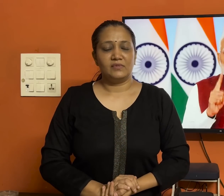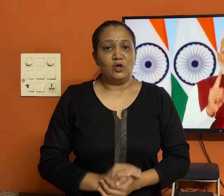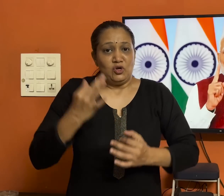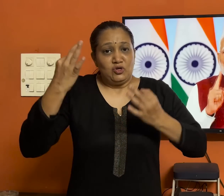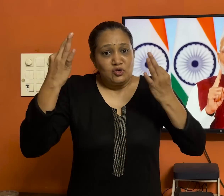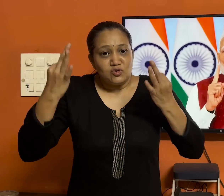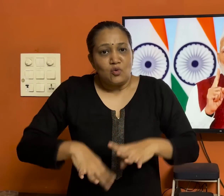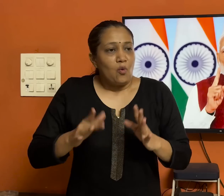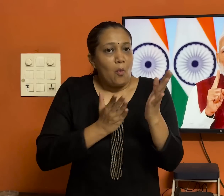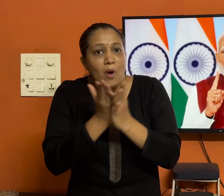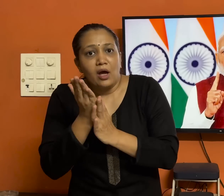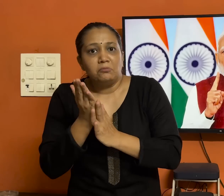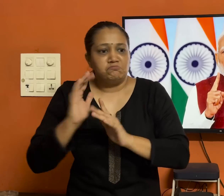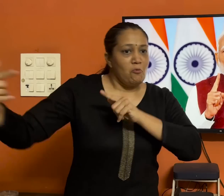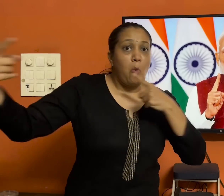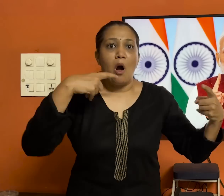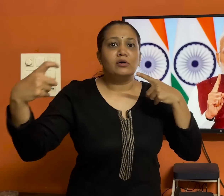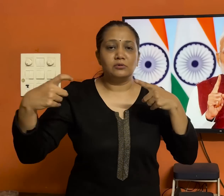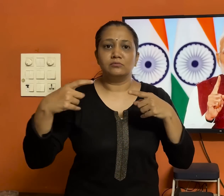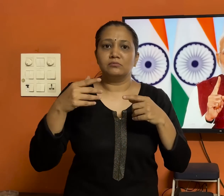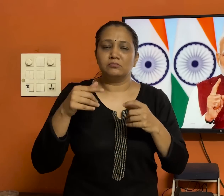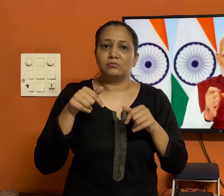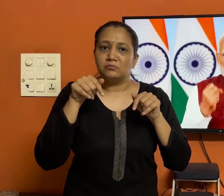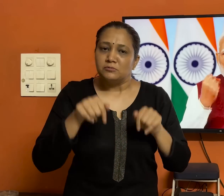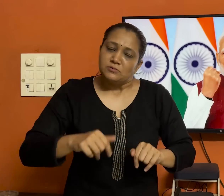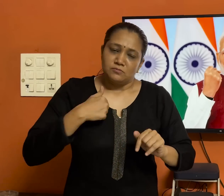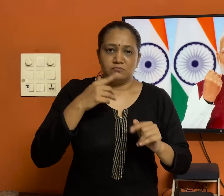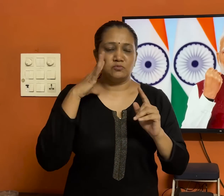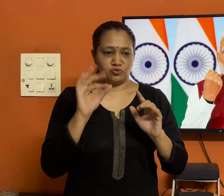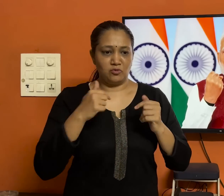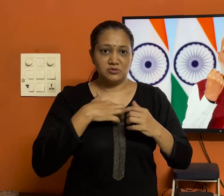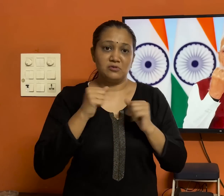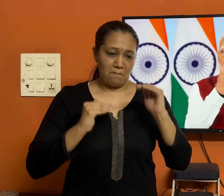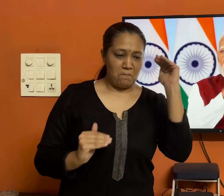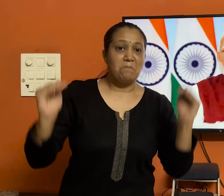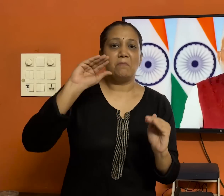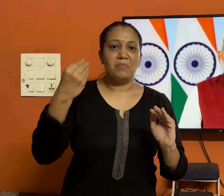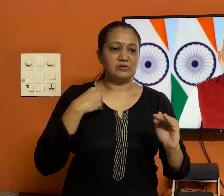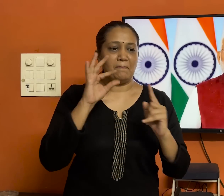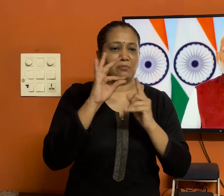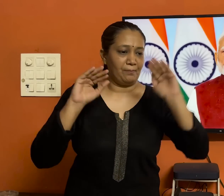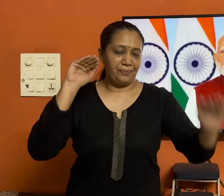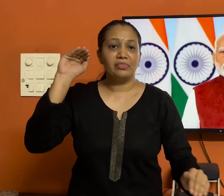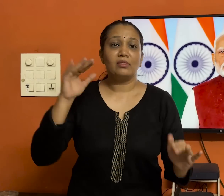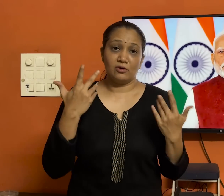न्यू एज वॉरफेयर में भी अपनी श्रेष्ठता सिद्ध की।